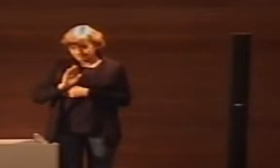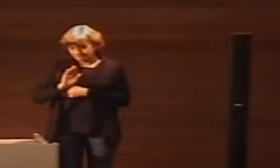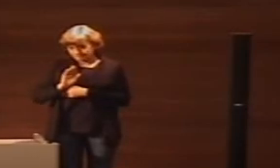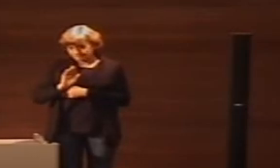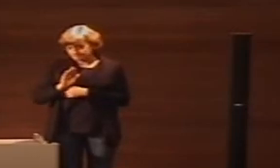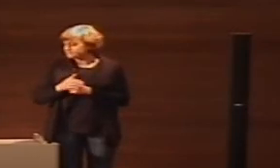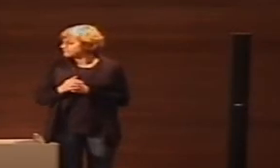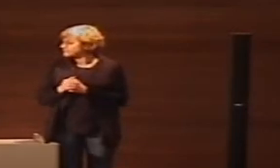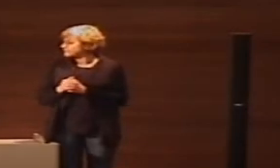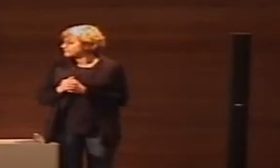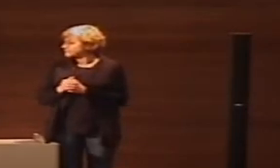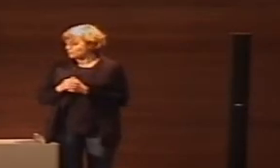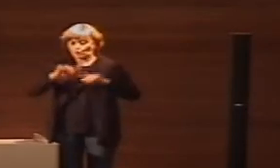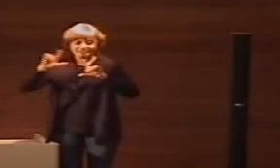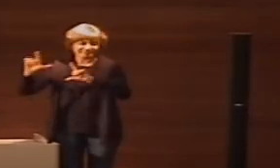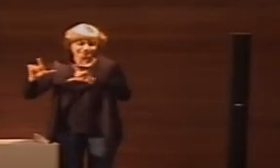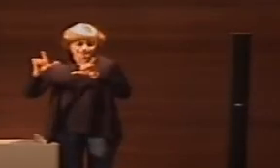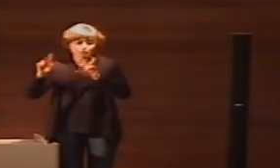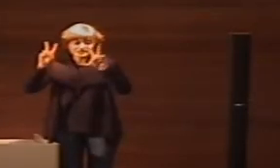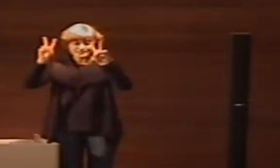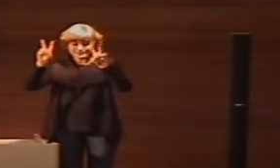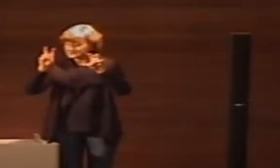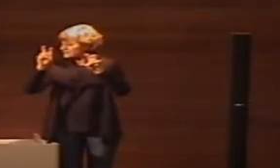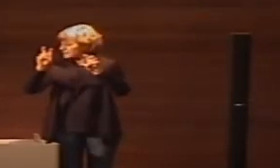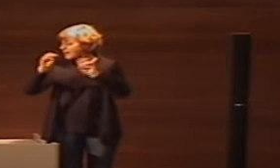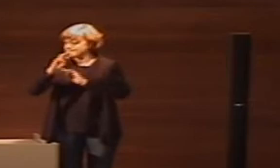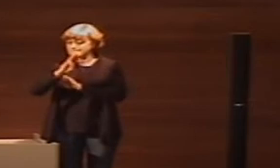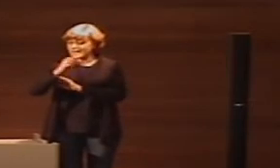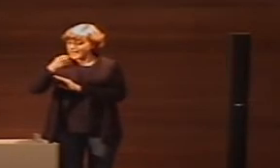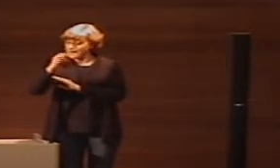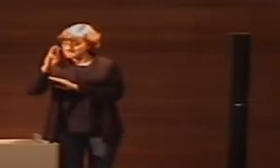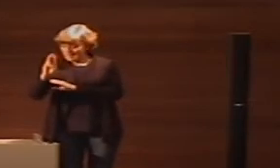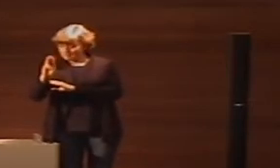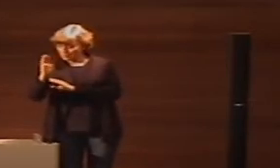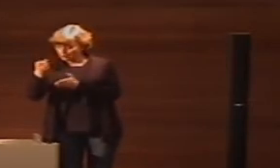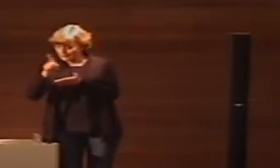Bueno, un par de diapositivas sobre la recogida selectiva puerta a puerta.